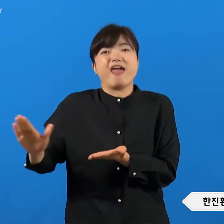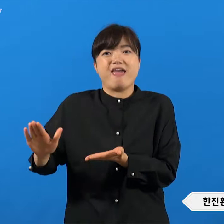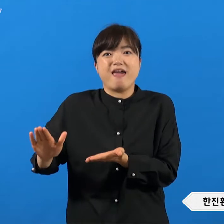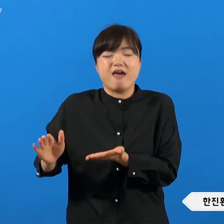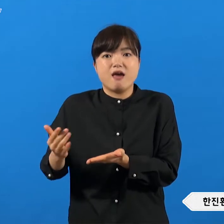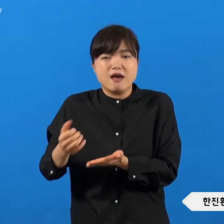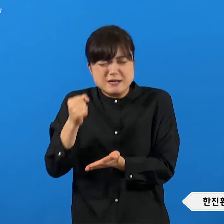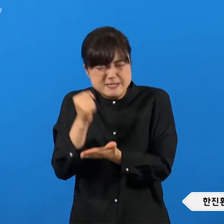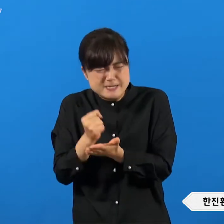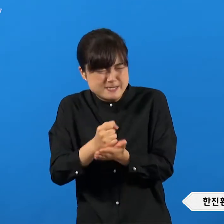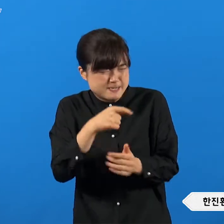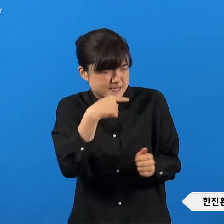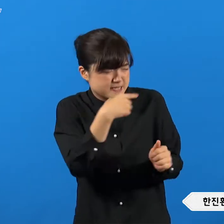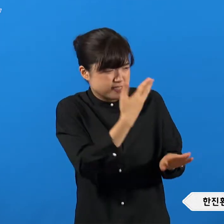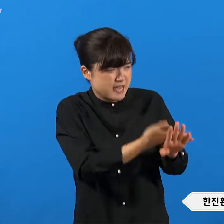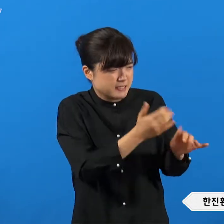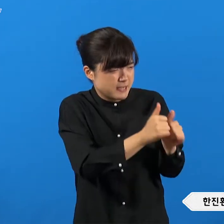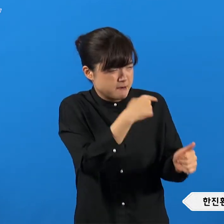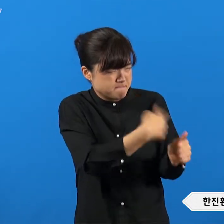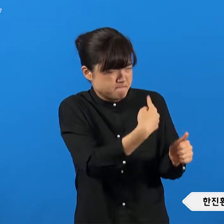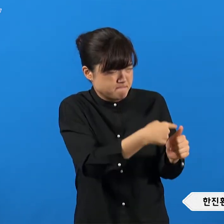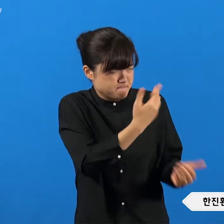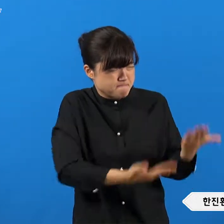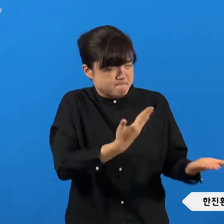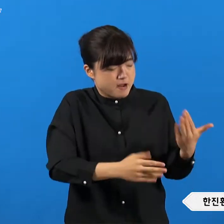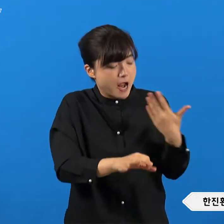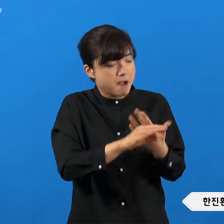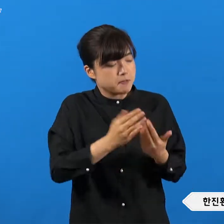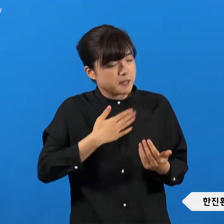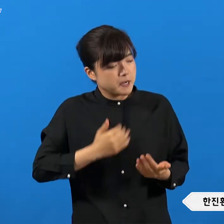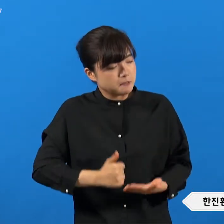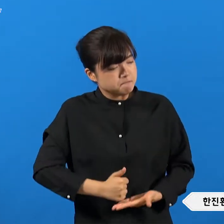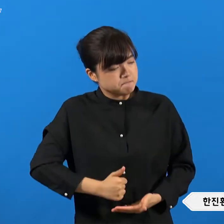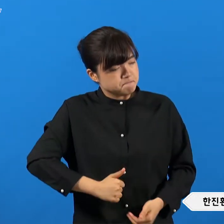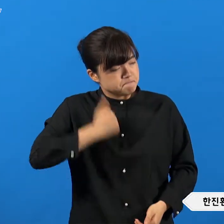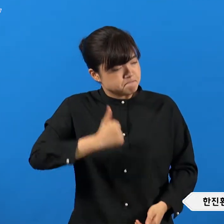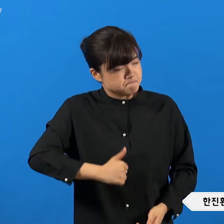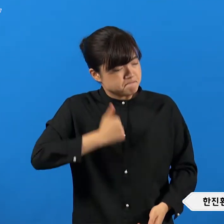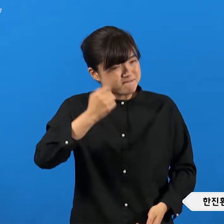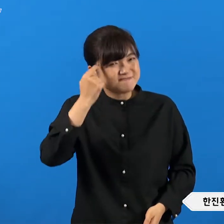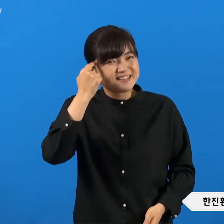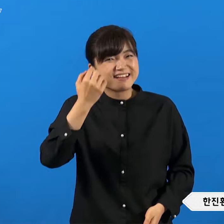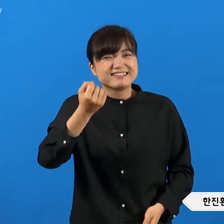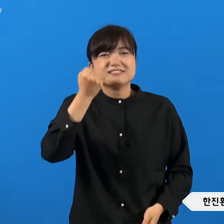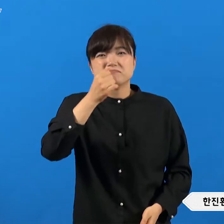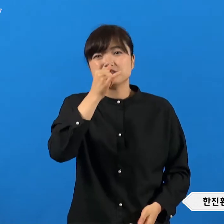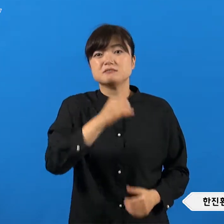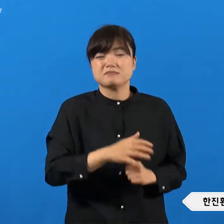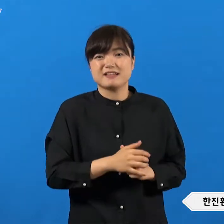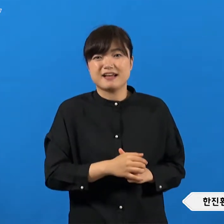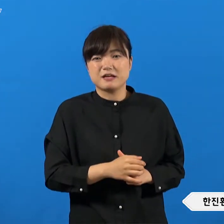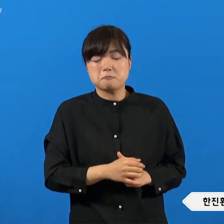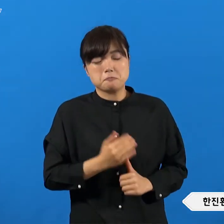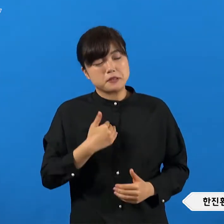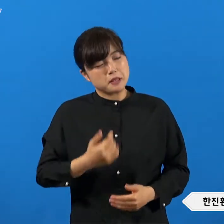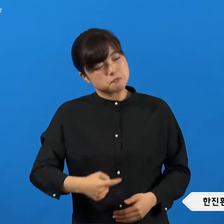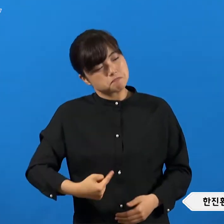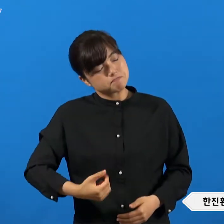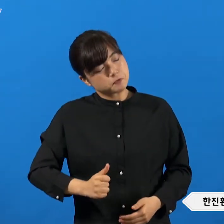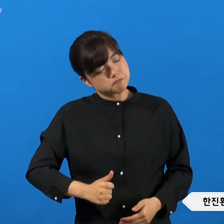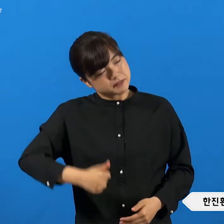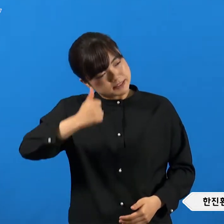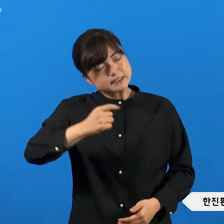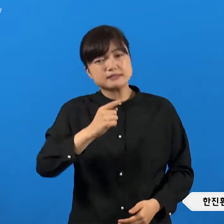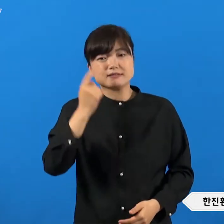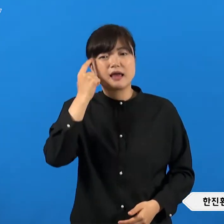그렇게 비판하고 남을 깎아내리면 내가 더 높아지는 것 같으니까 더 그렇게 합니다.